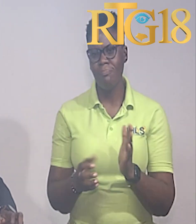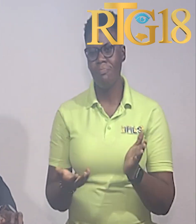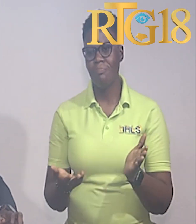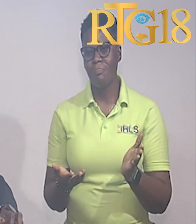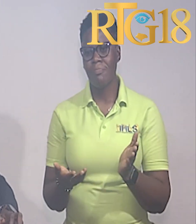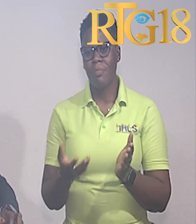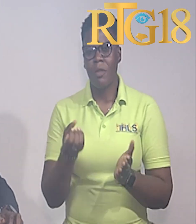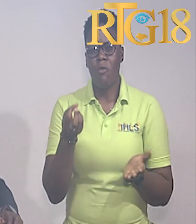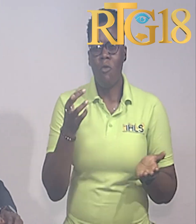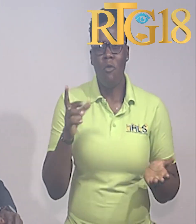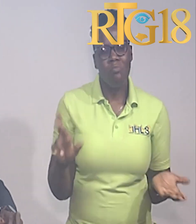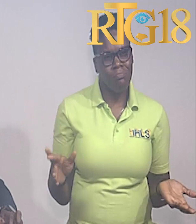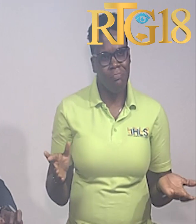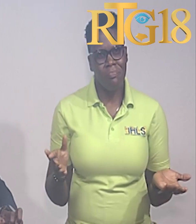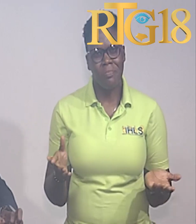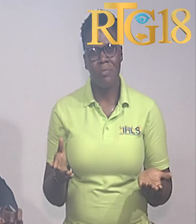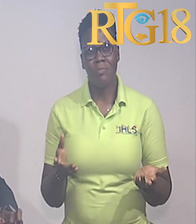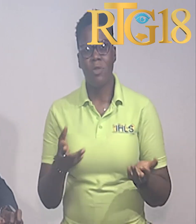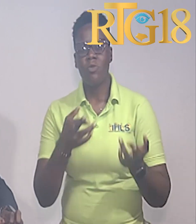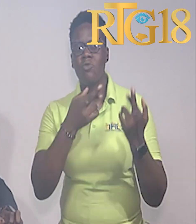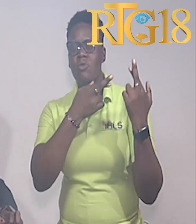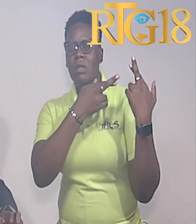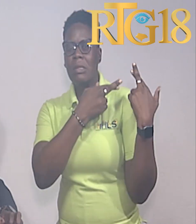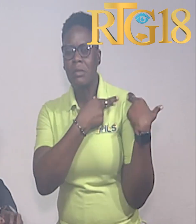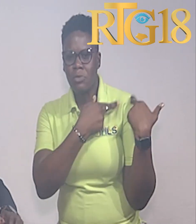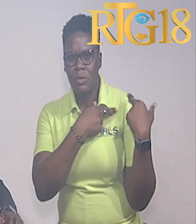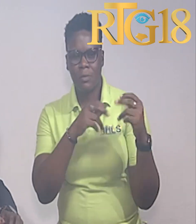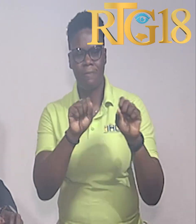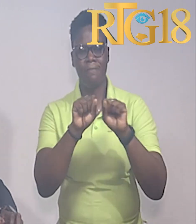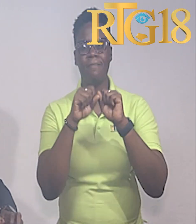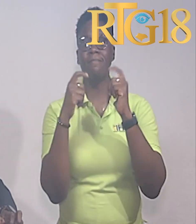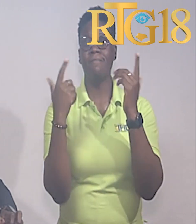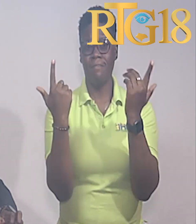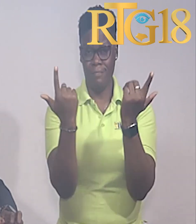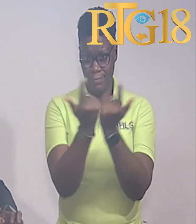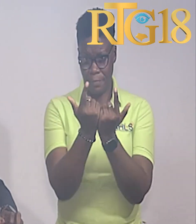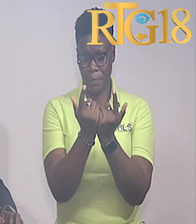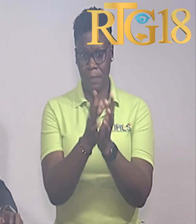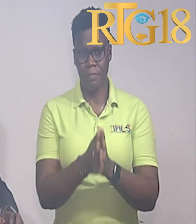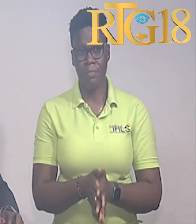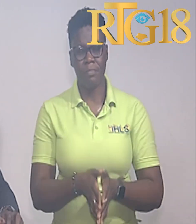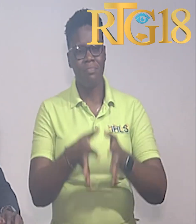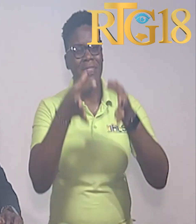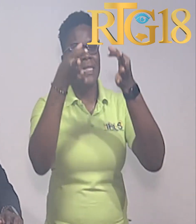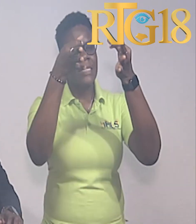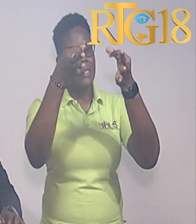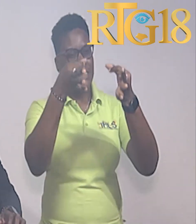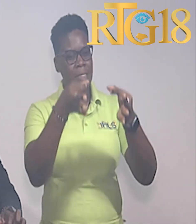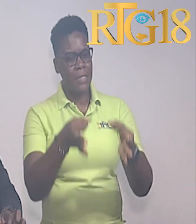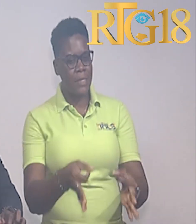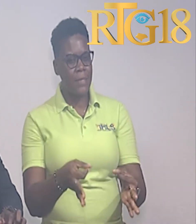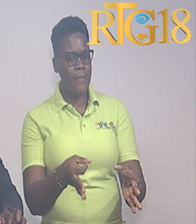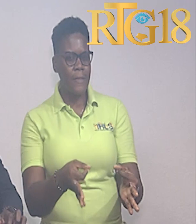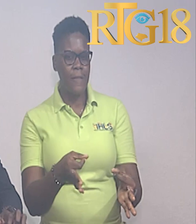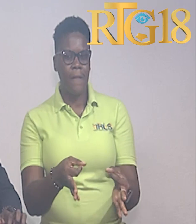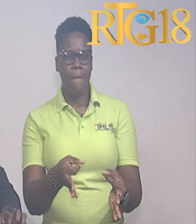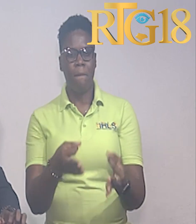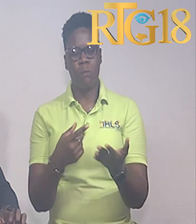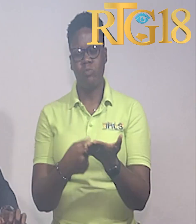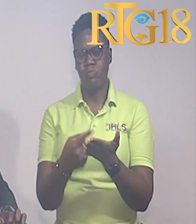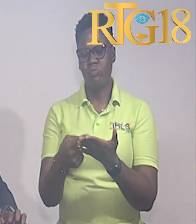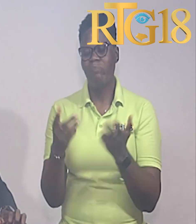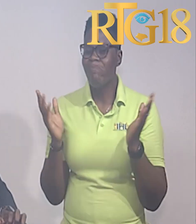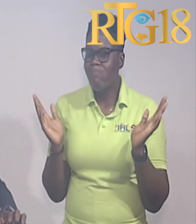ou bien un gros tonton personnalité dans la société civile là, décider prendre la parole ou bien font adresse